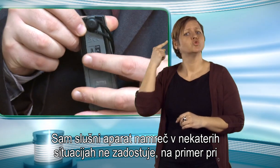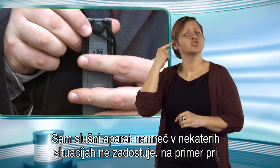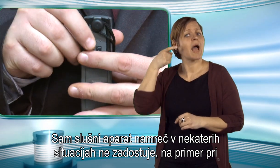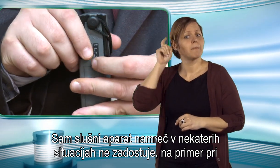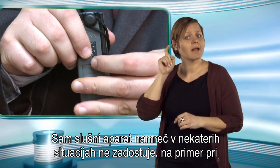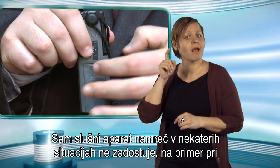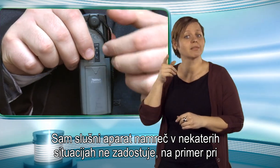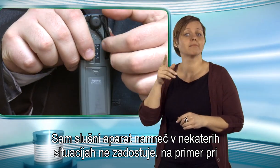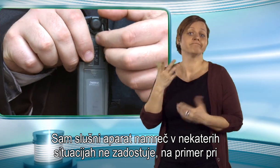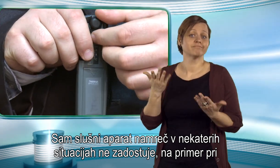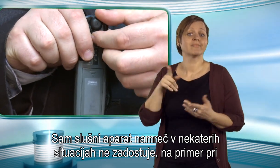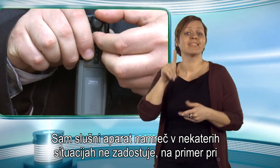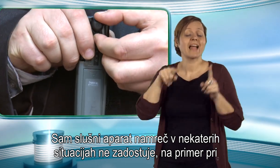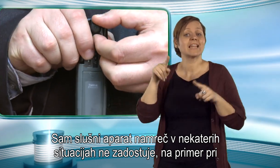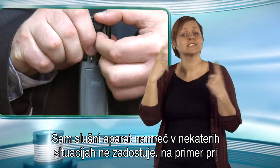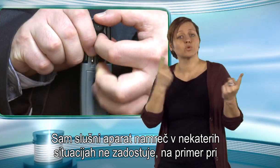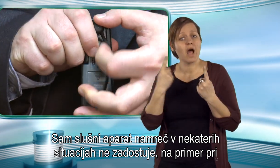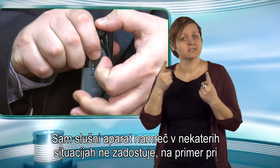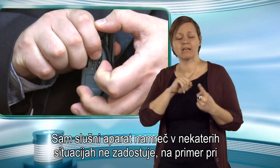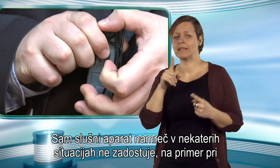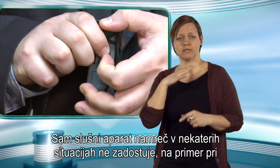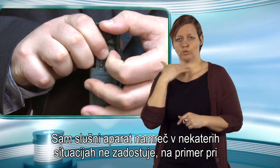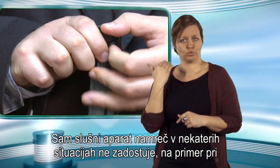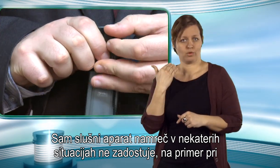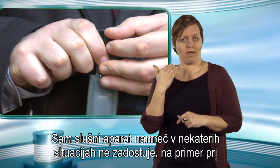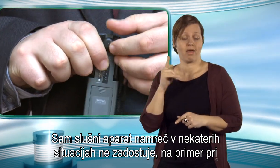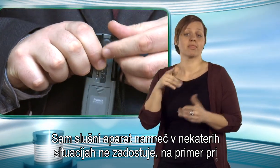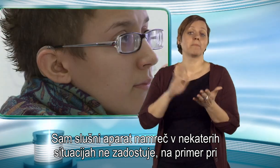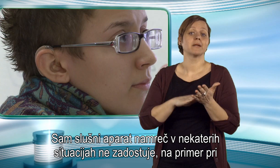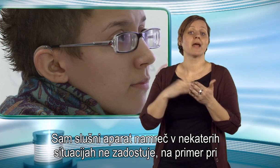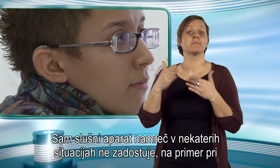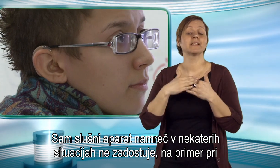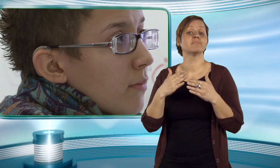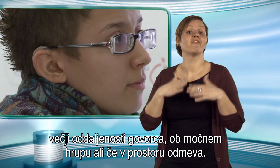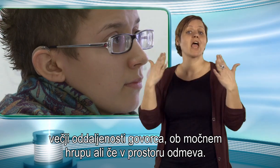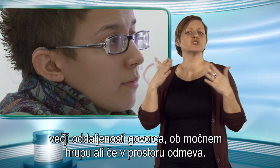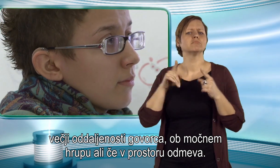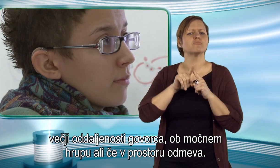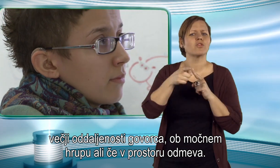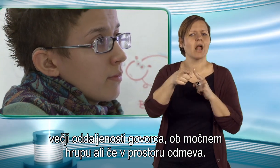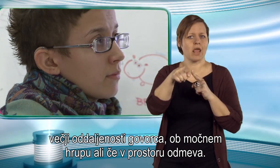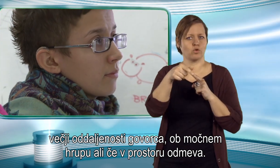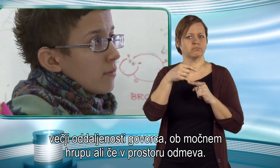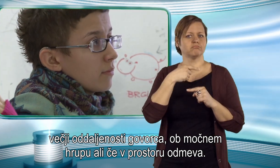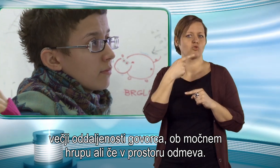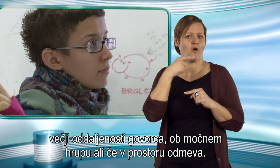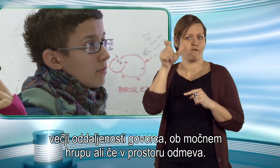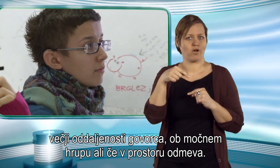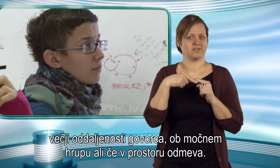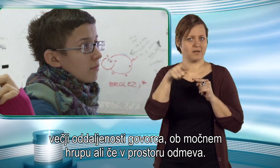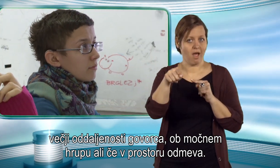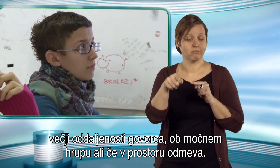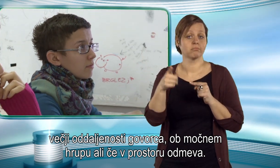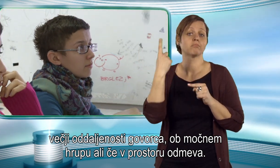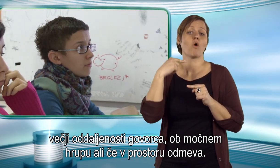Sam slušni aparat namreč v nekaterih situacijah ne zadostuje, na primer pri večji oddaljenosti govorca,